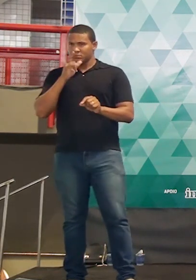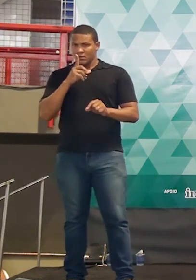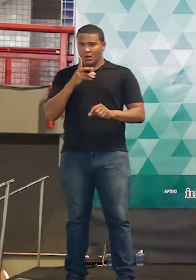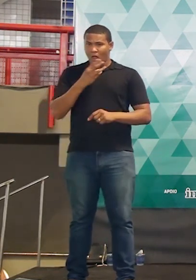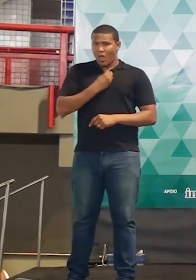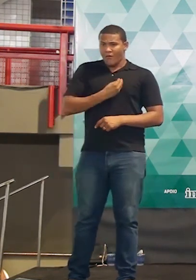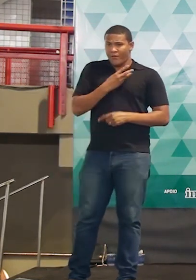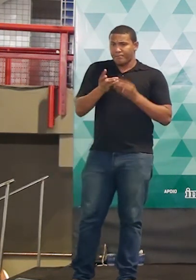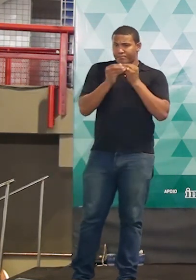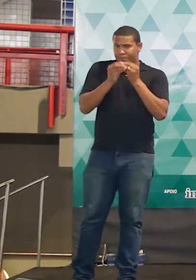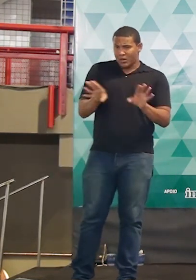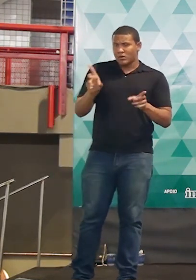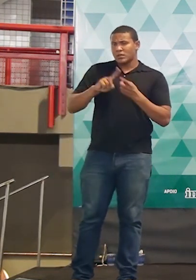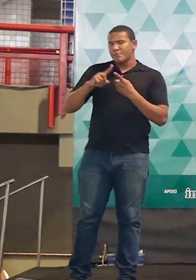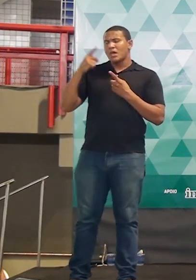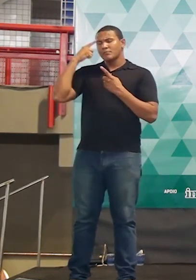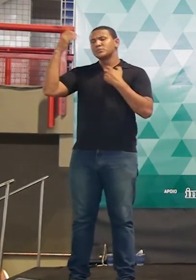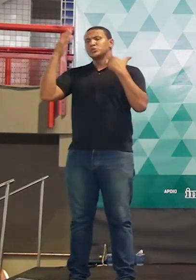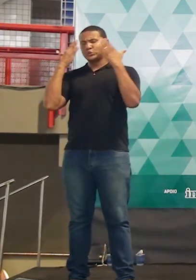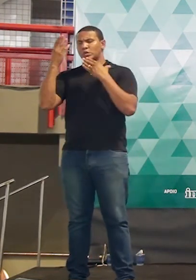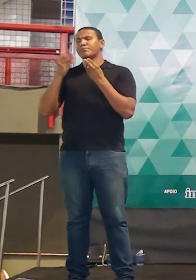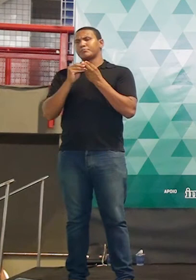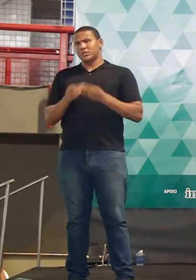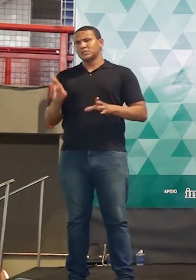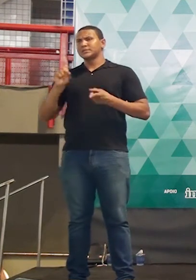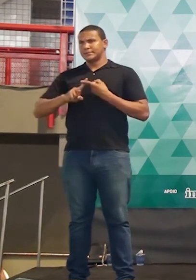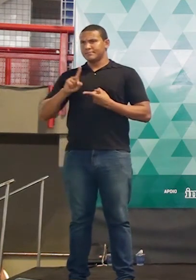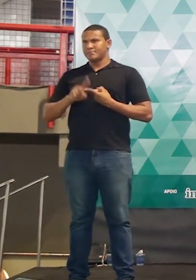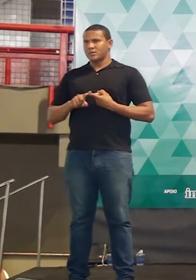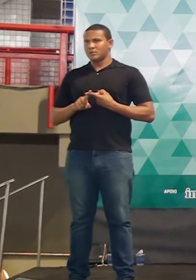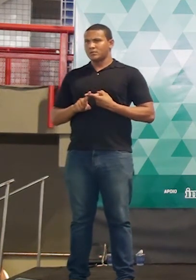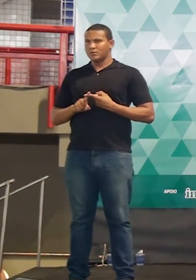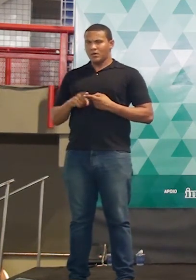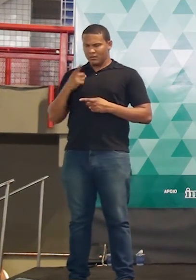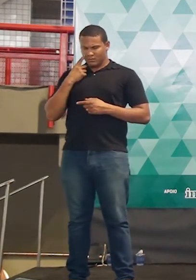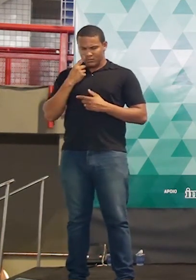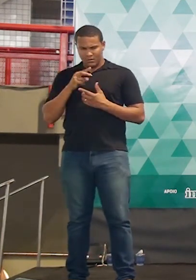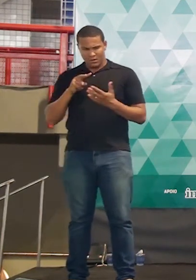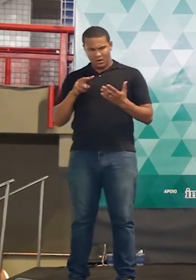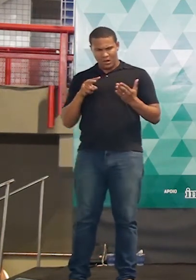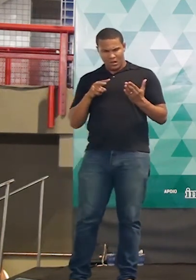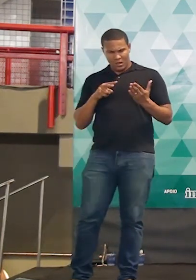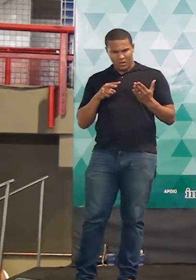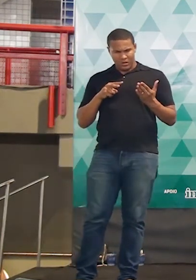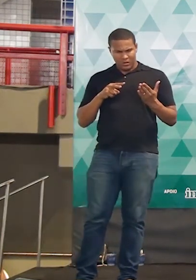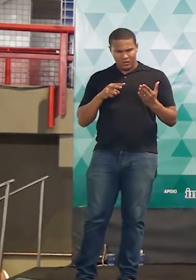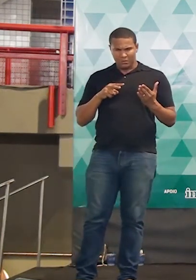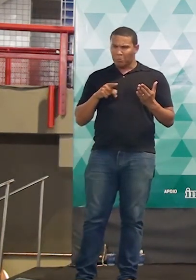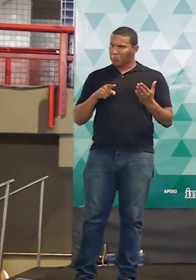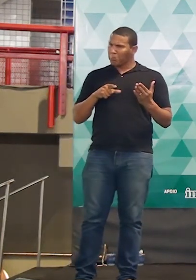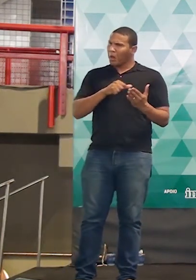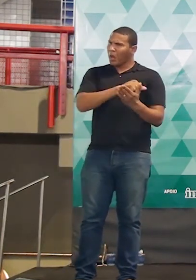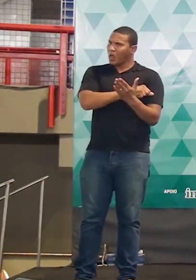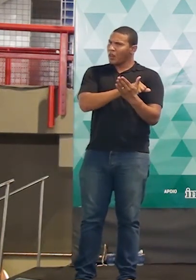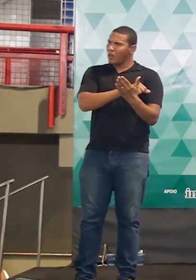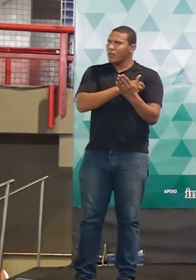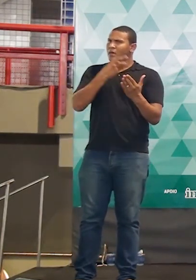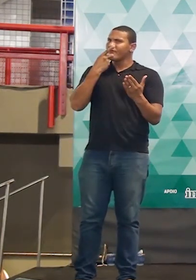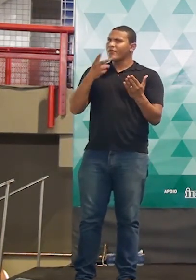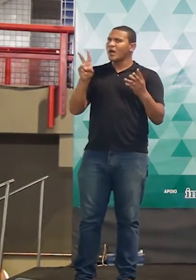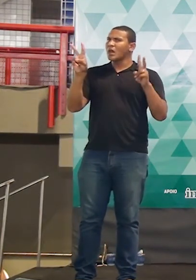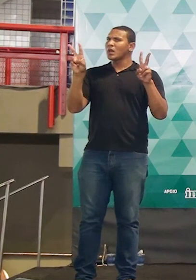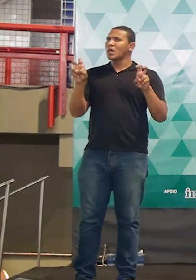e psíquica de certas pessoas. Aí o corretor que pega meu texto, esse aluno aqui vai falar